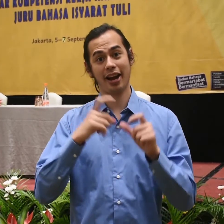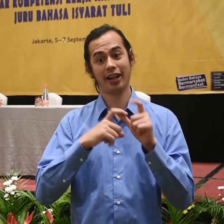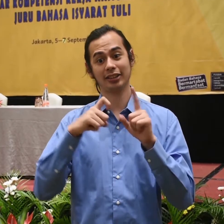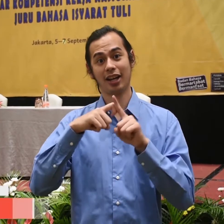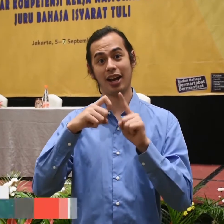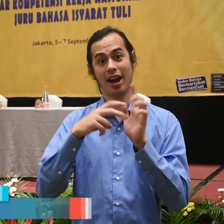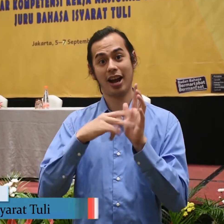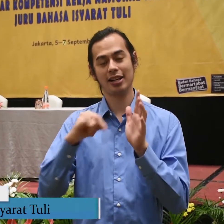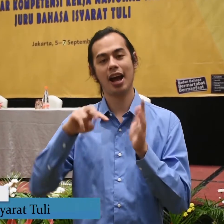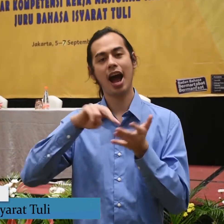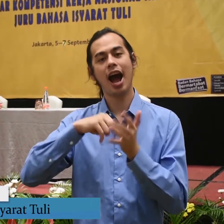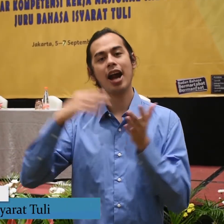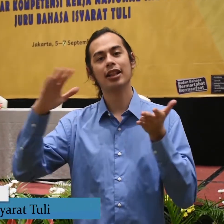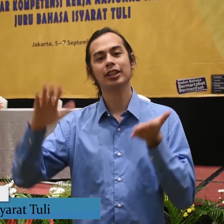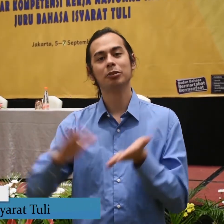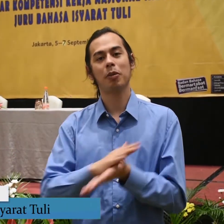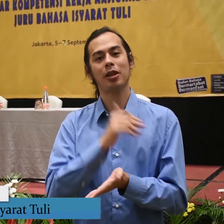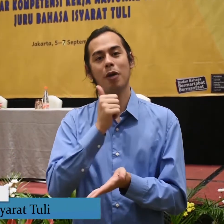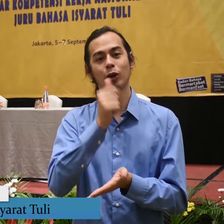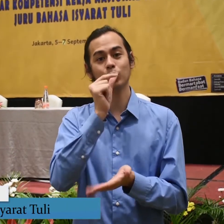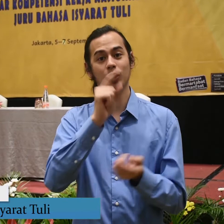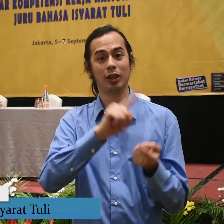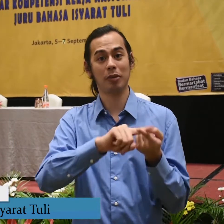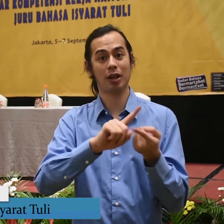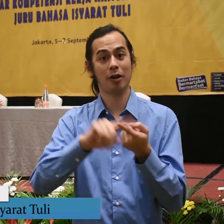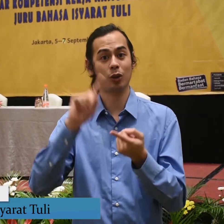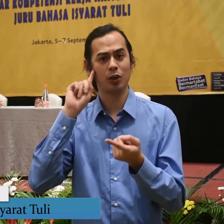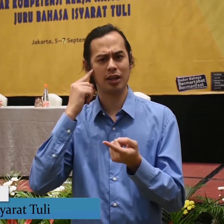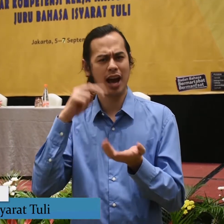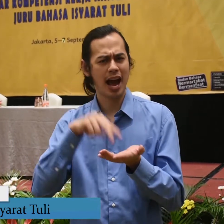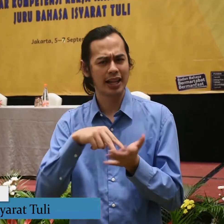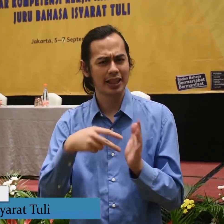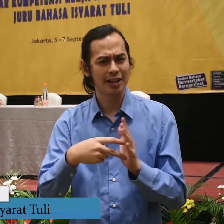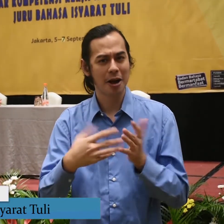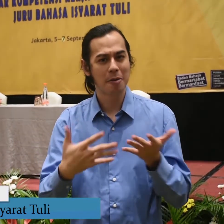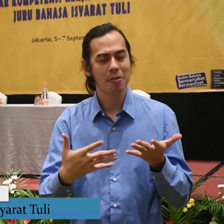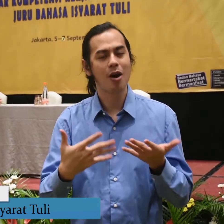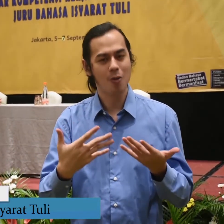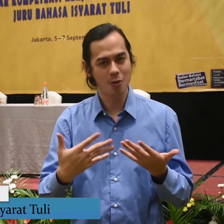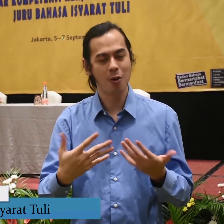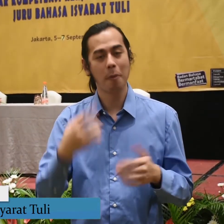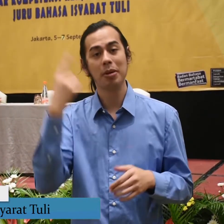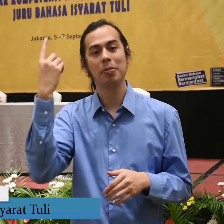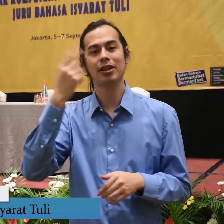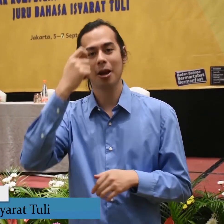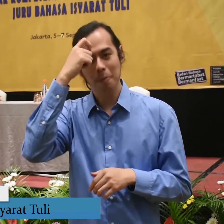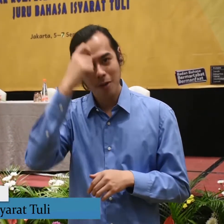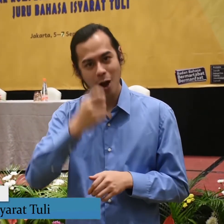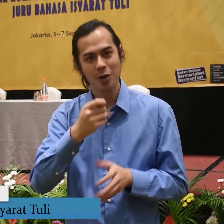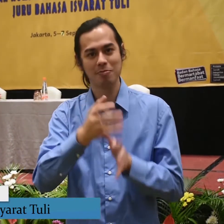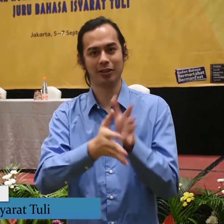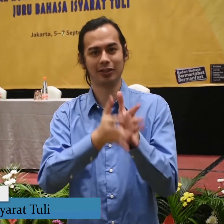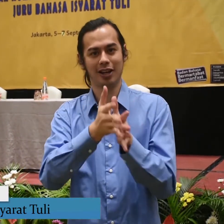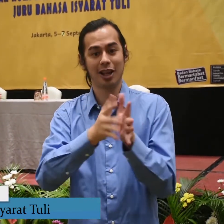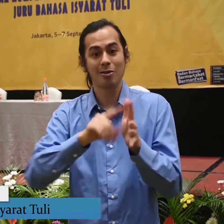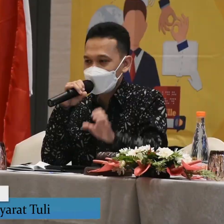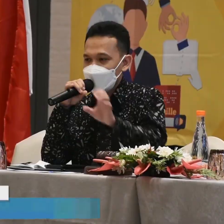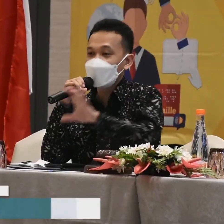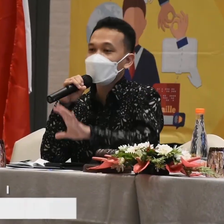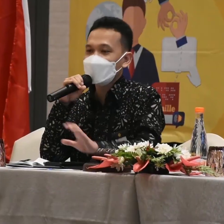Nah, saya melihat RSKKNI ini sebagai kesempatan yang baik untuk teman-teman tuli. Artinya, pemerintah sudah mulai mengakui bahasa